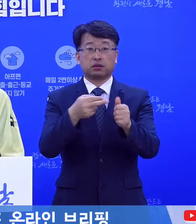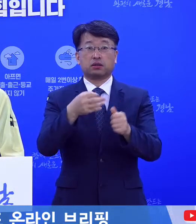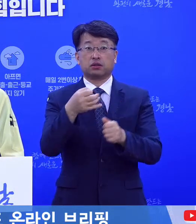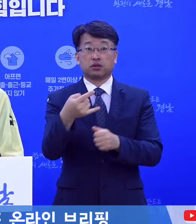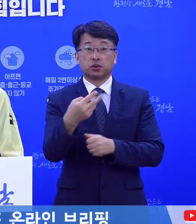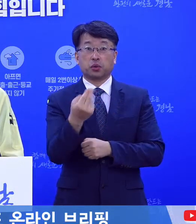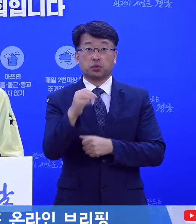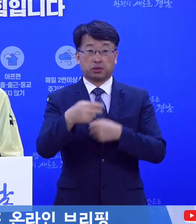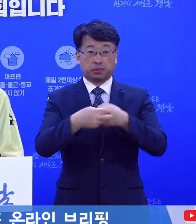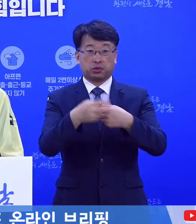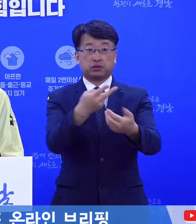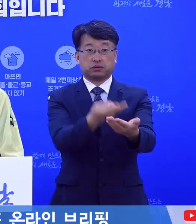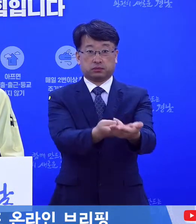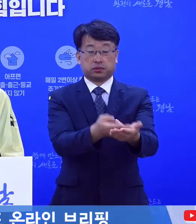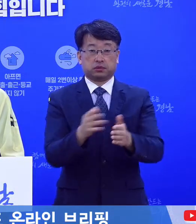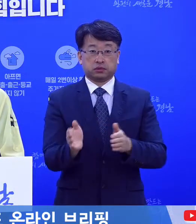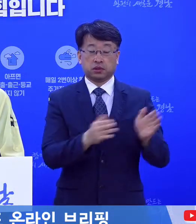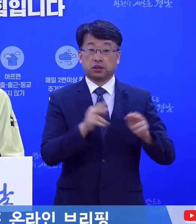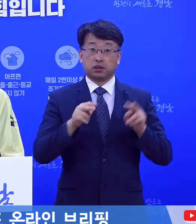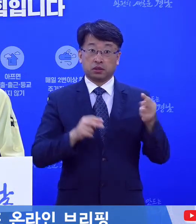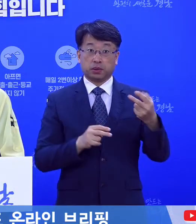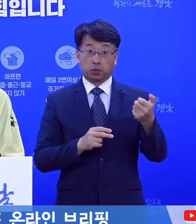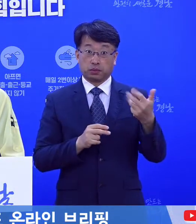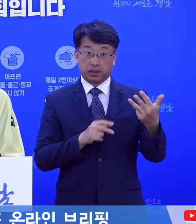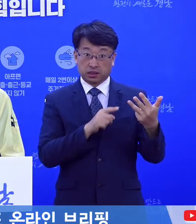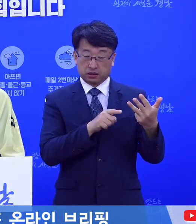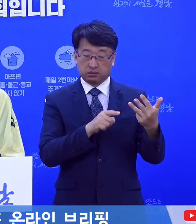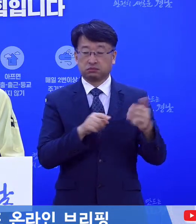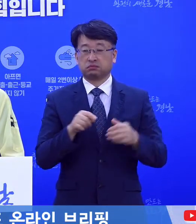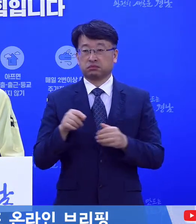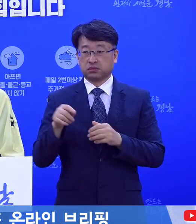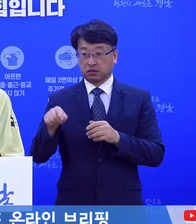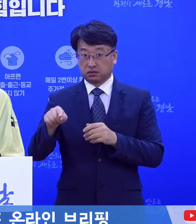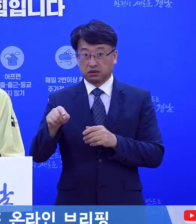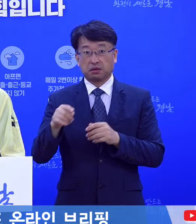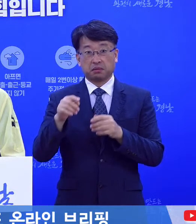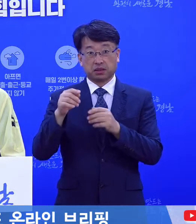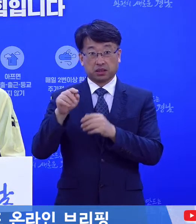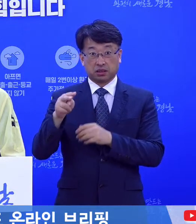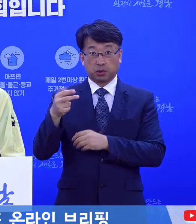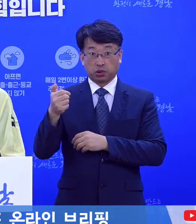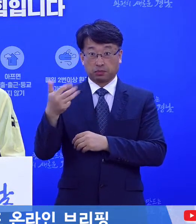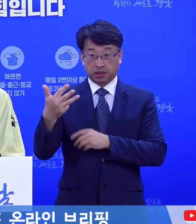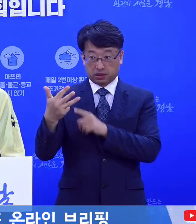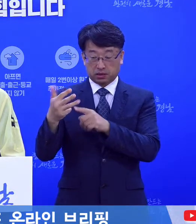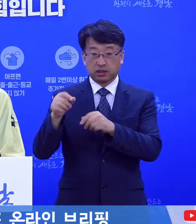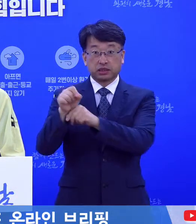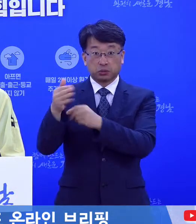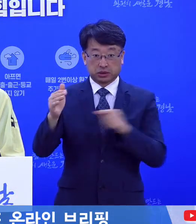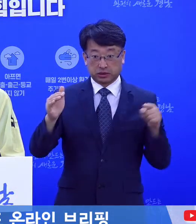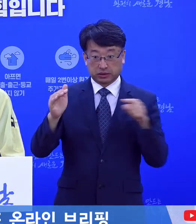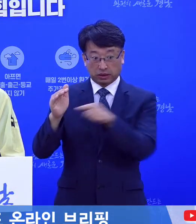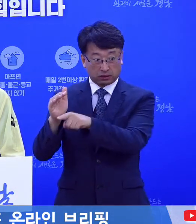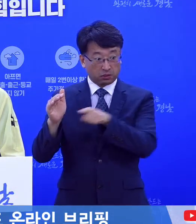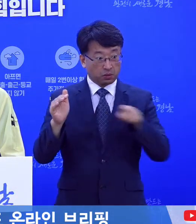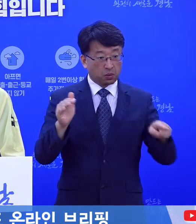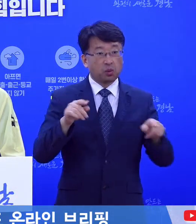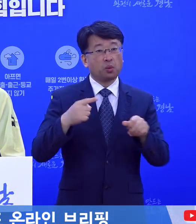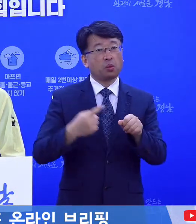입원했습니다. 258번 사무실을 다녀온 곳 이외에 추가 동선은 없는 것으로 파악되고